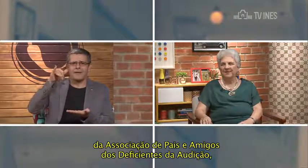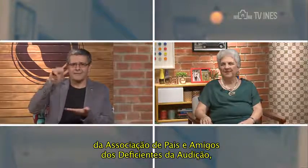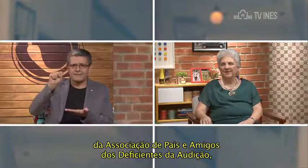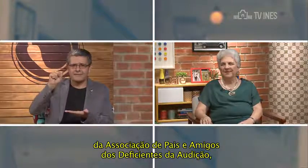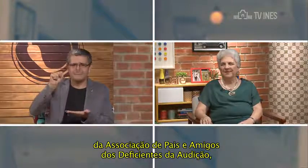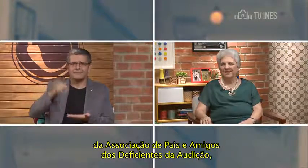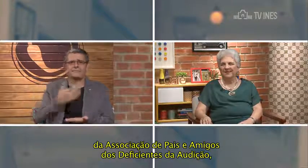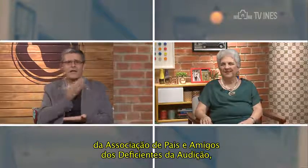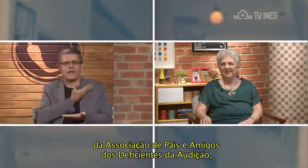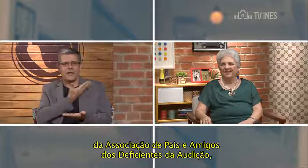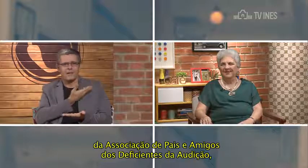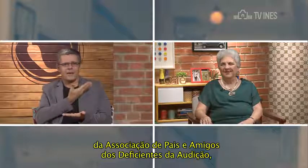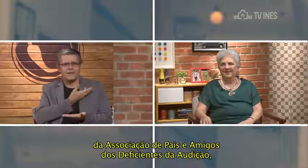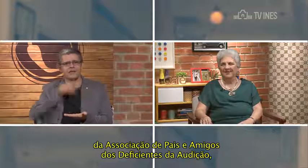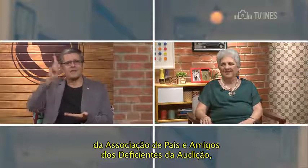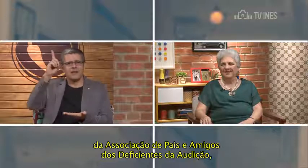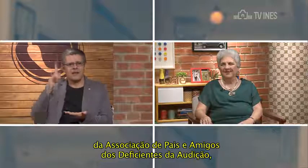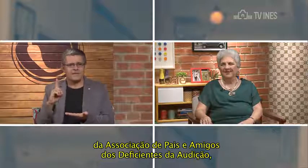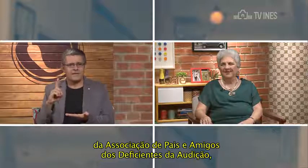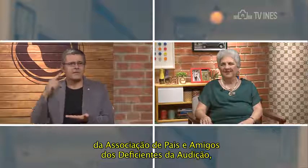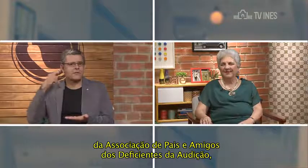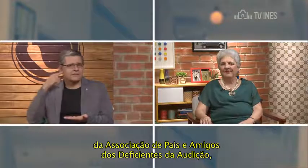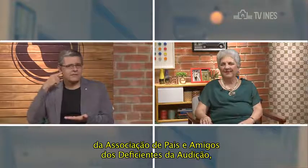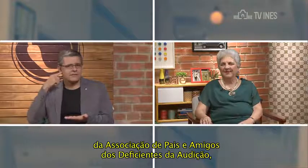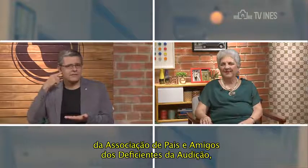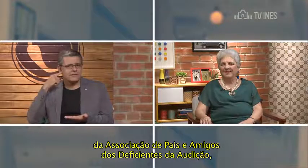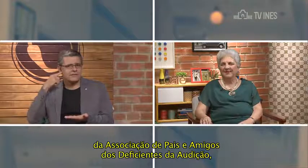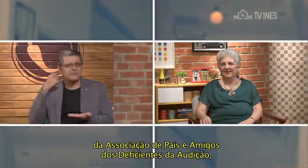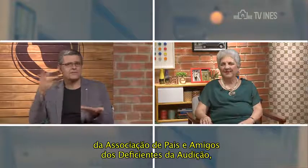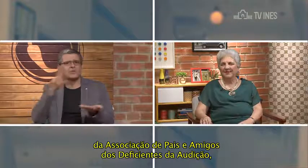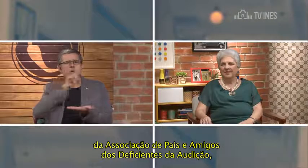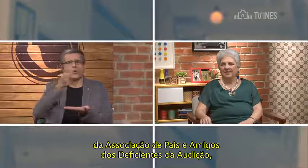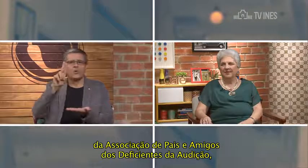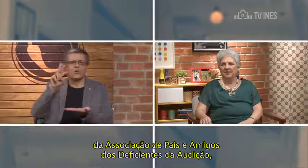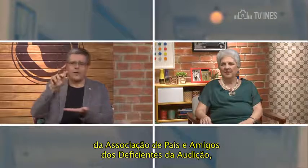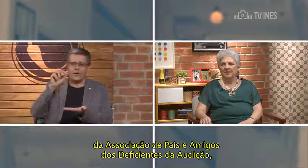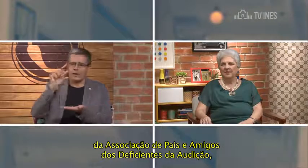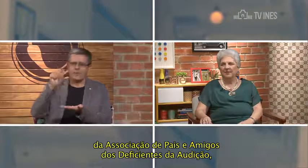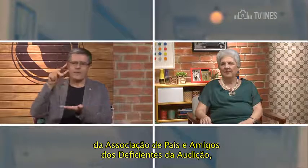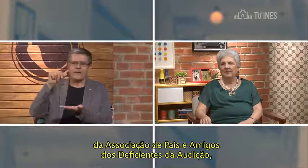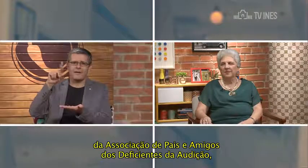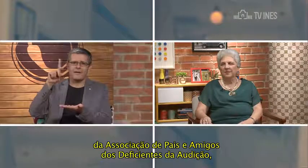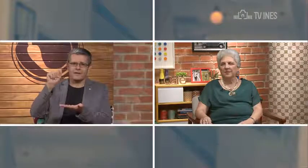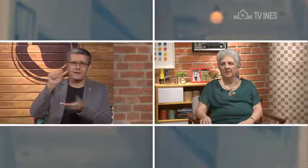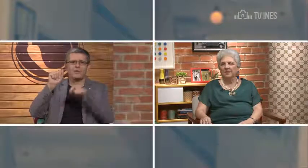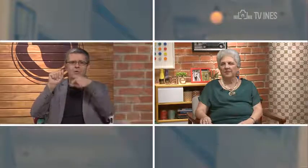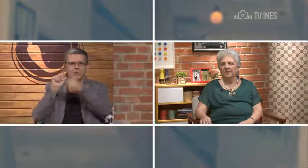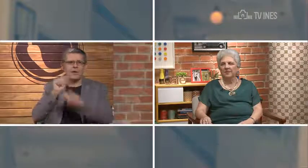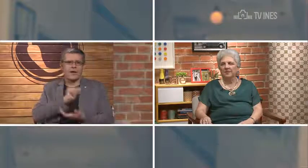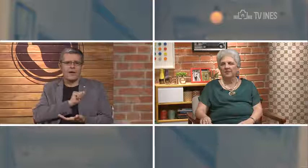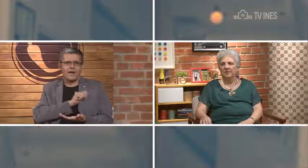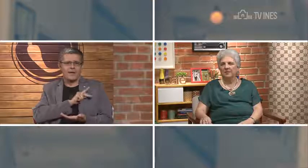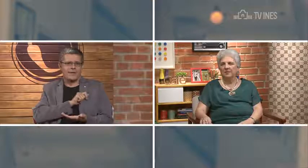da Associação de Pais e Amigos dos Deficientes da Audição